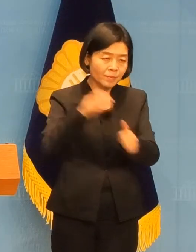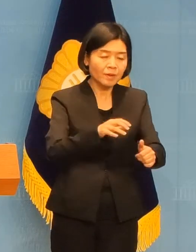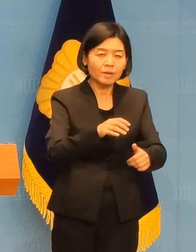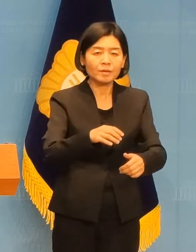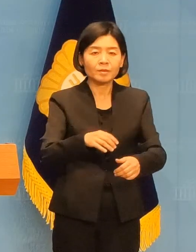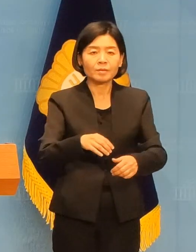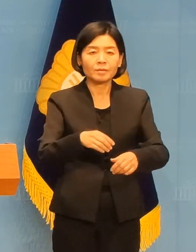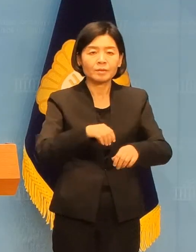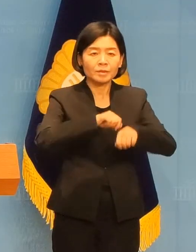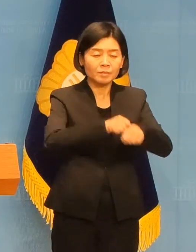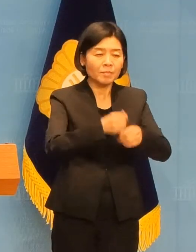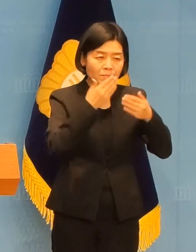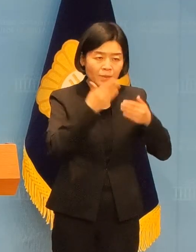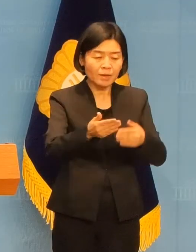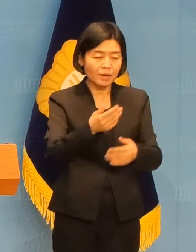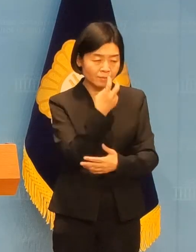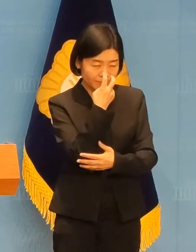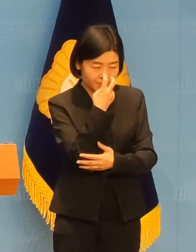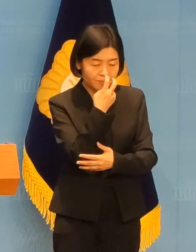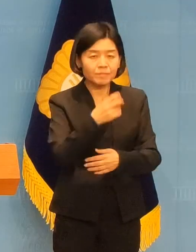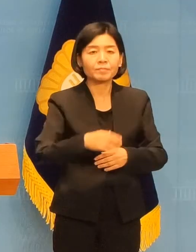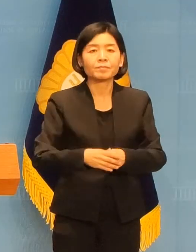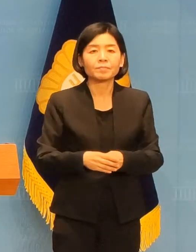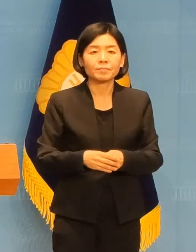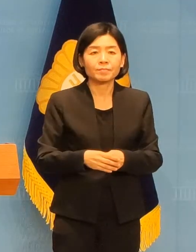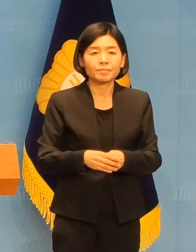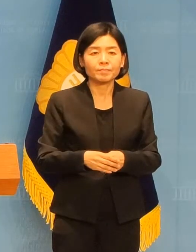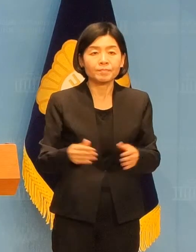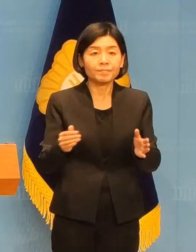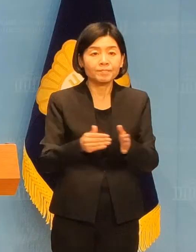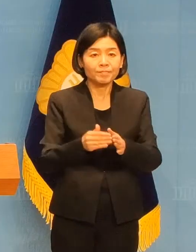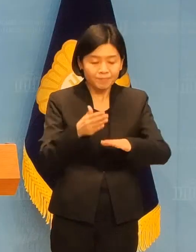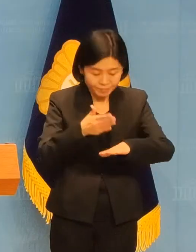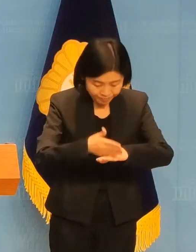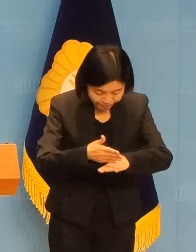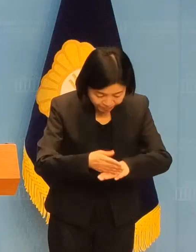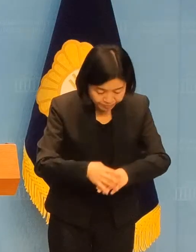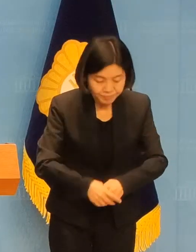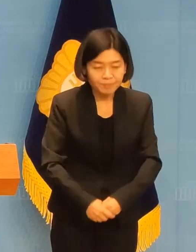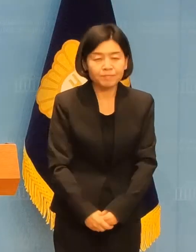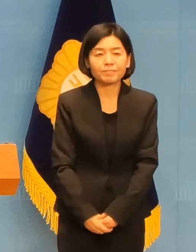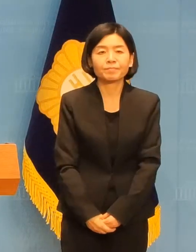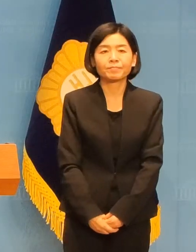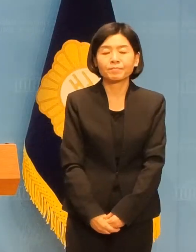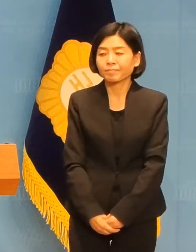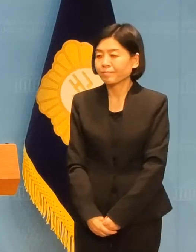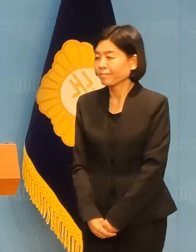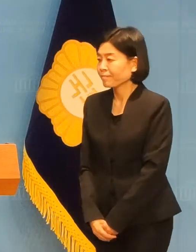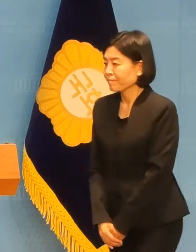끝까지 주시할 것입니다. 이상입니다. 감사합니다.